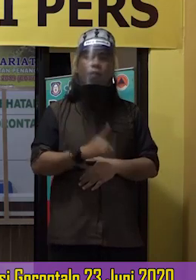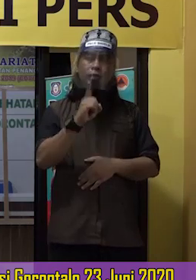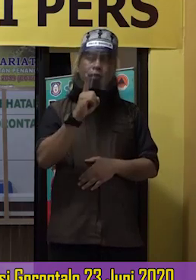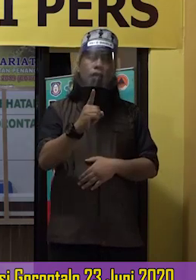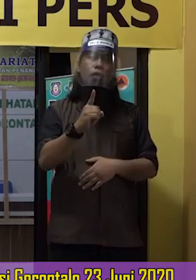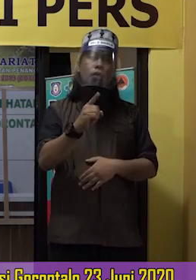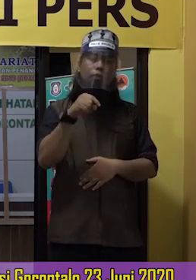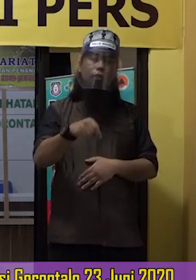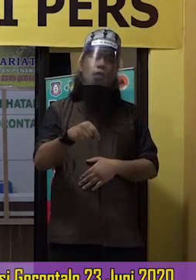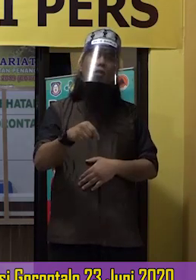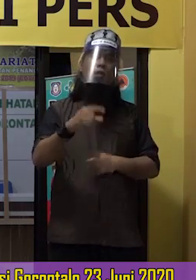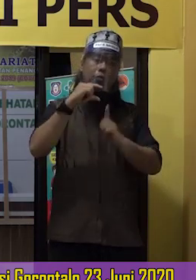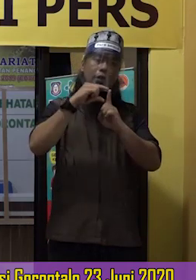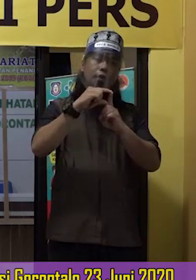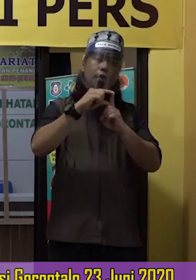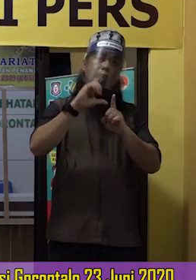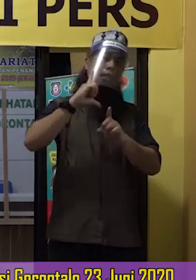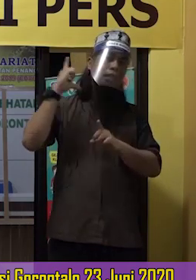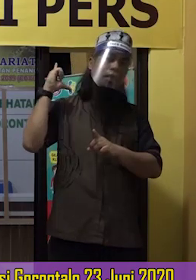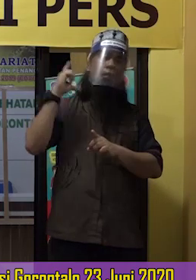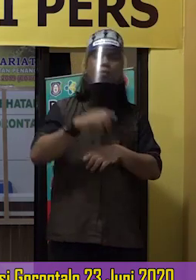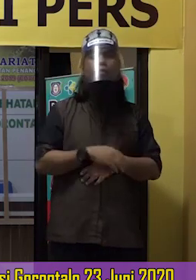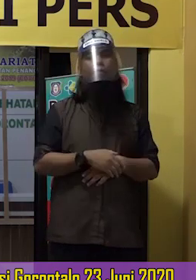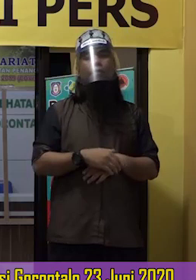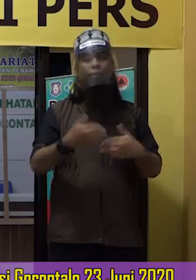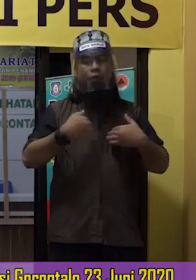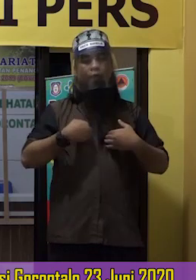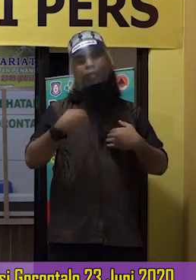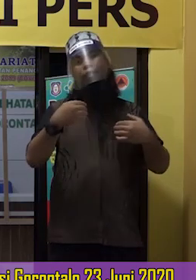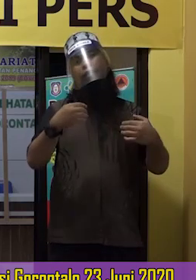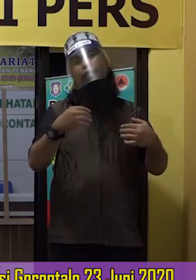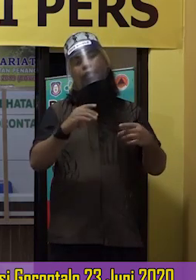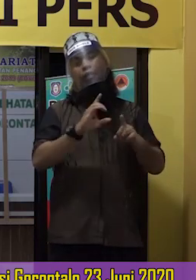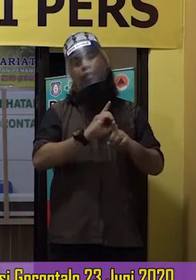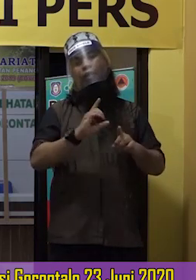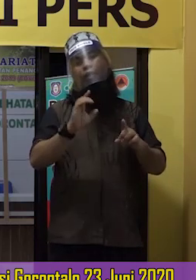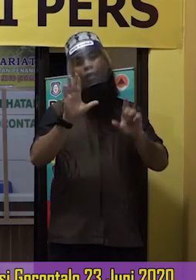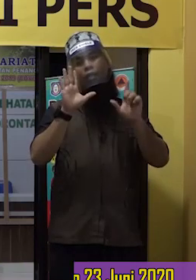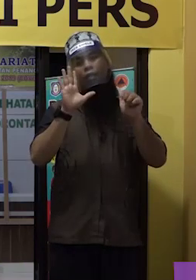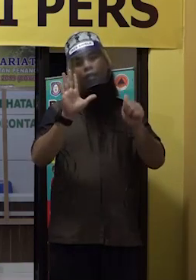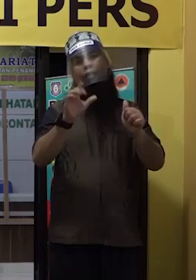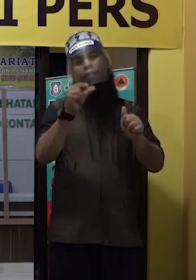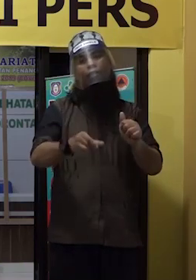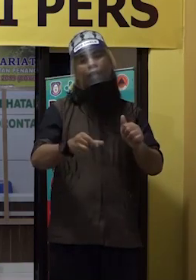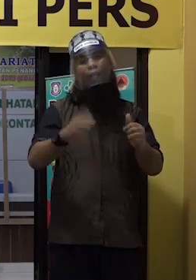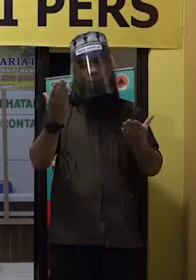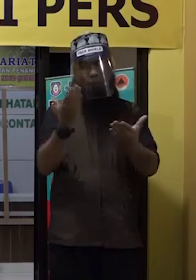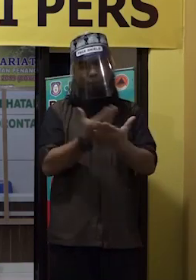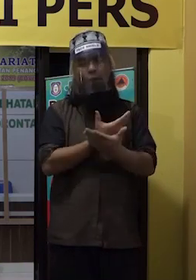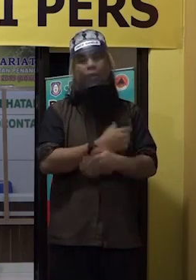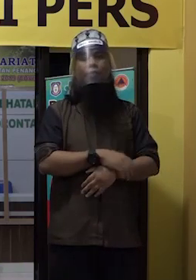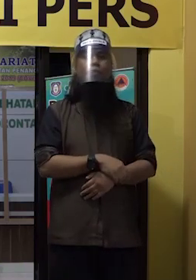diantaranya pasien lama dan 6 diantaranya pasien baru. Yang pasien baru ini berasal